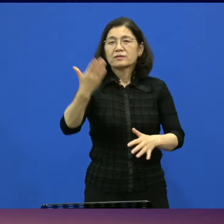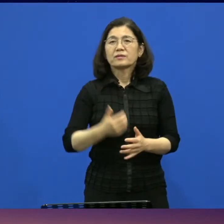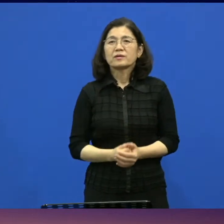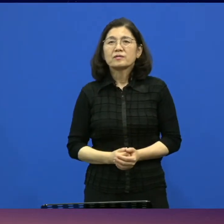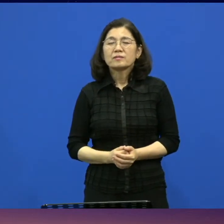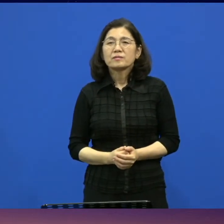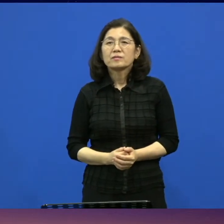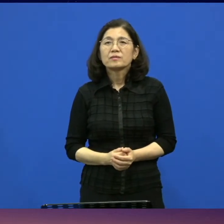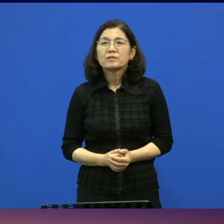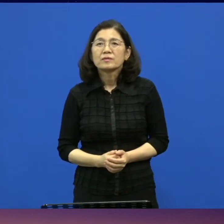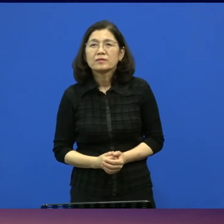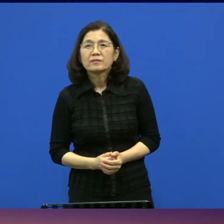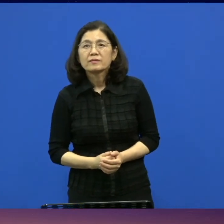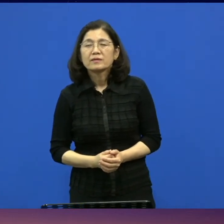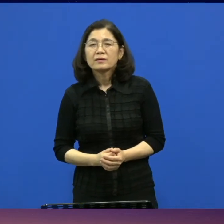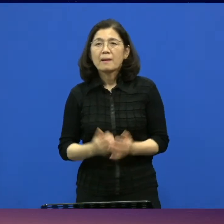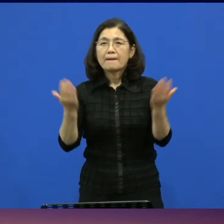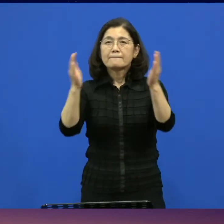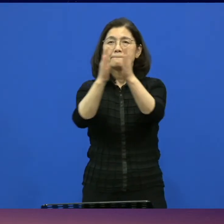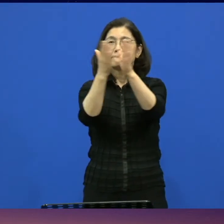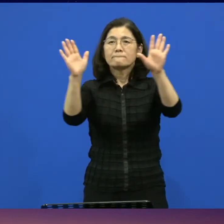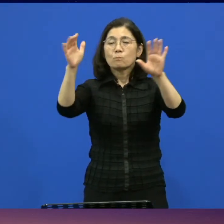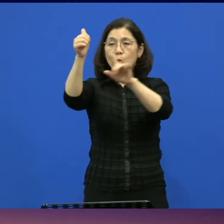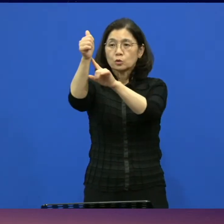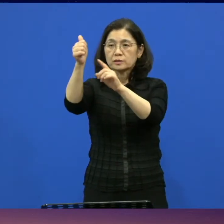소공아지는 너무도 초라한.